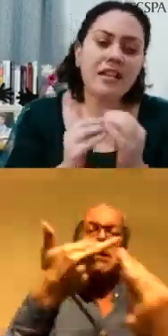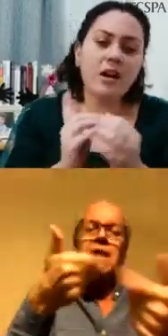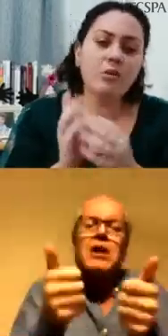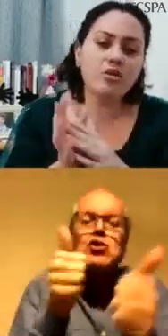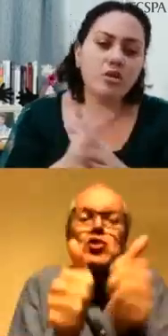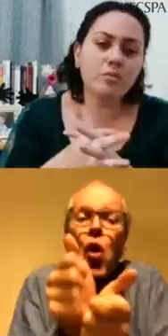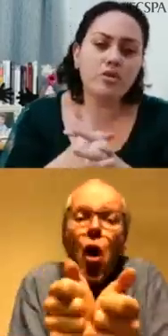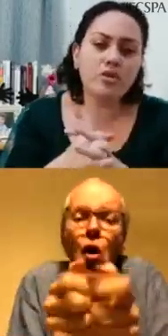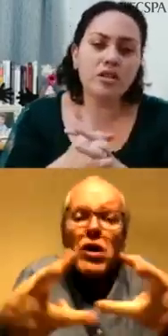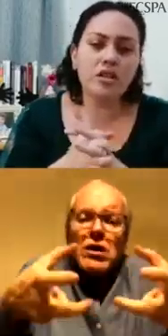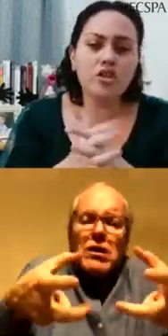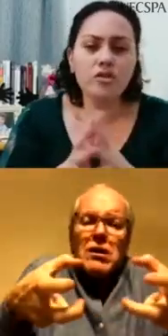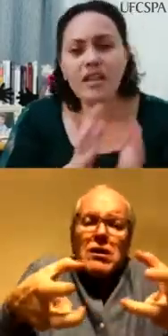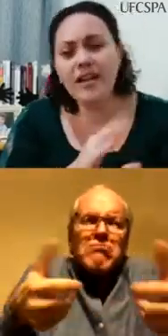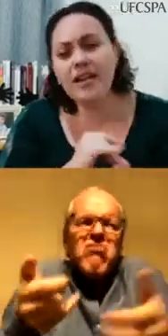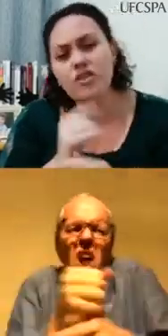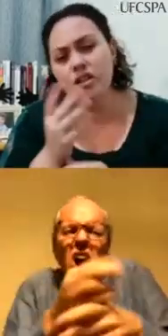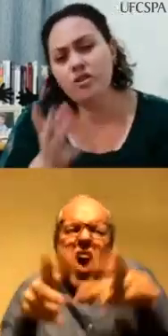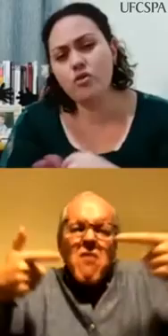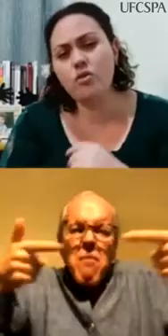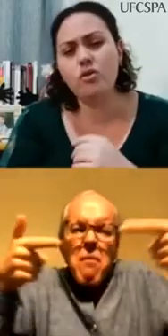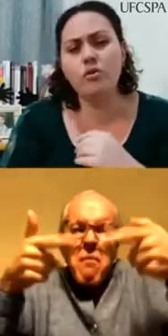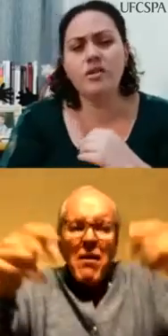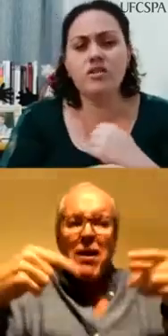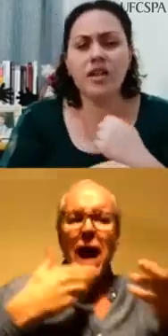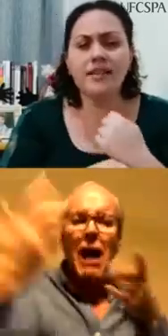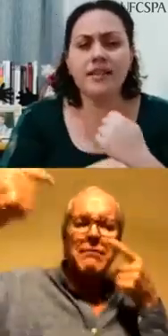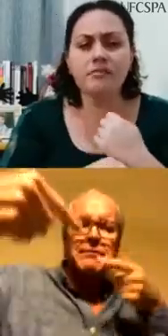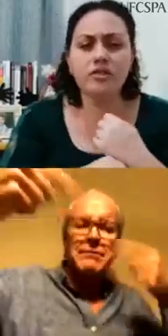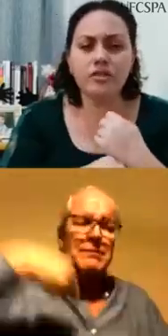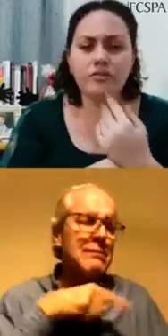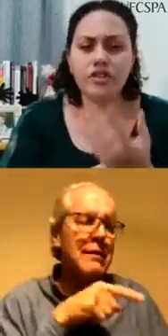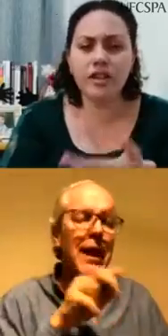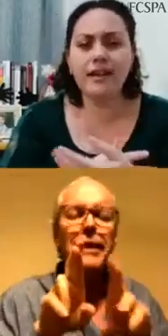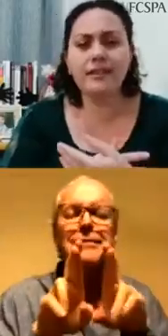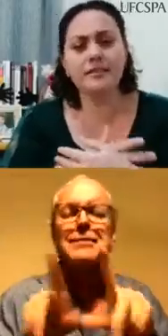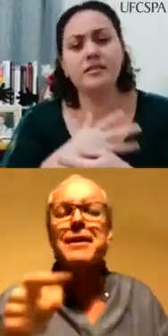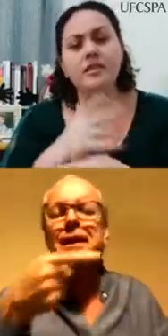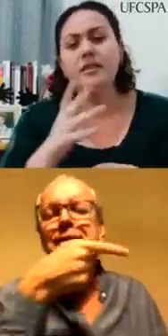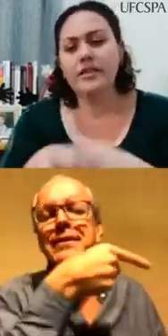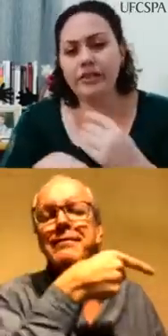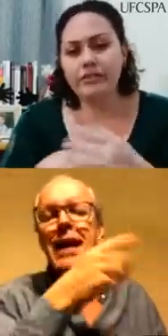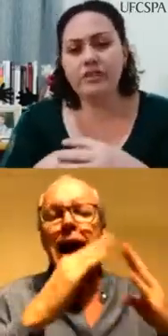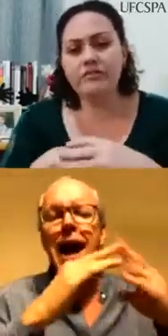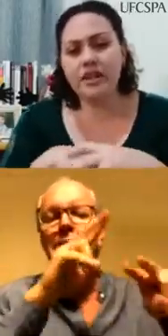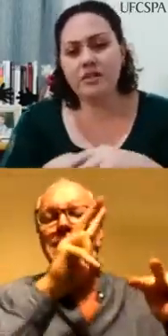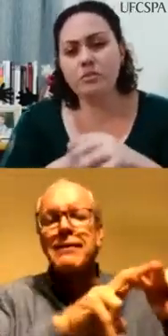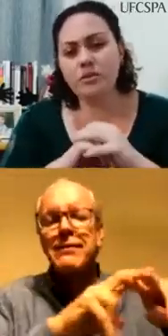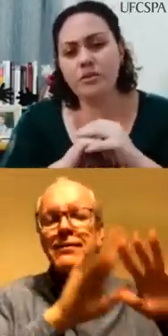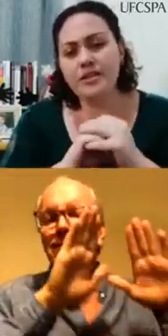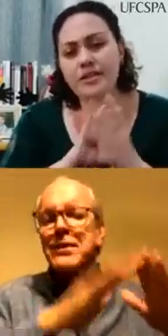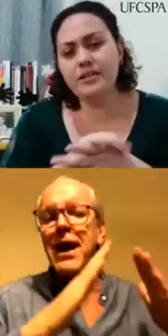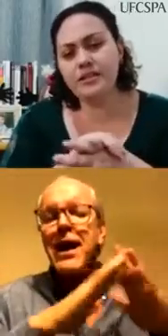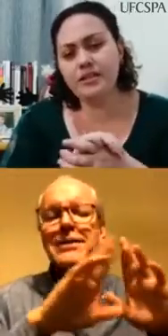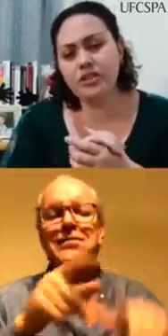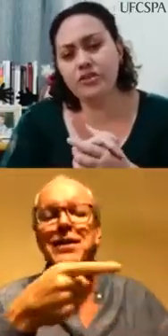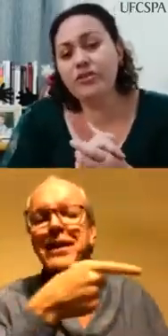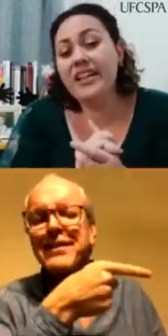conseguem criar algum tipo de atividade, criar jogo, assiste canal de TV fechada, enfim, faz alguma